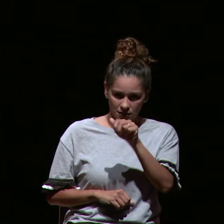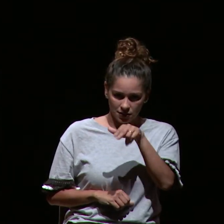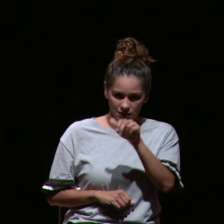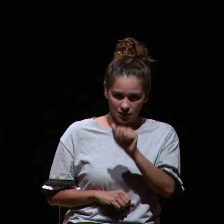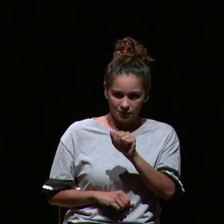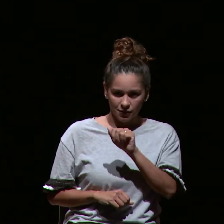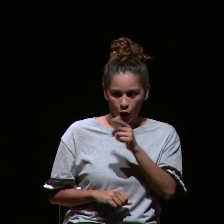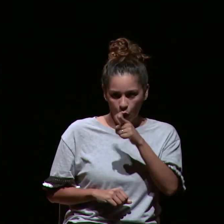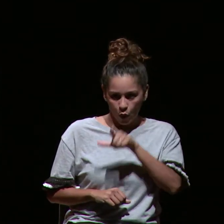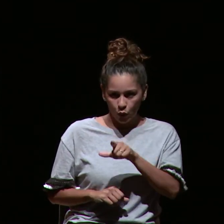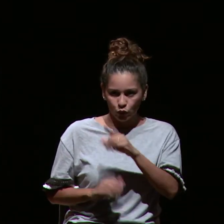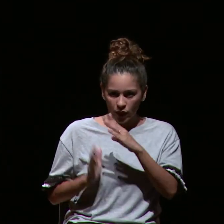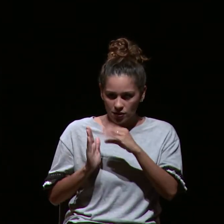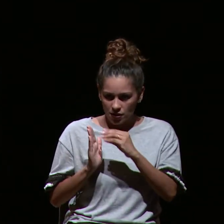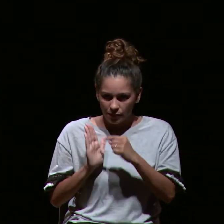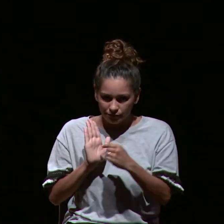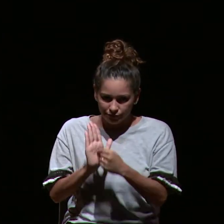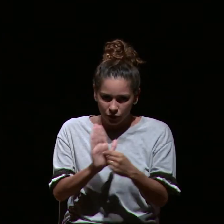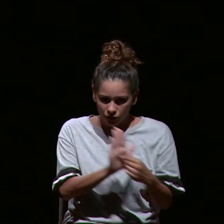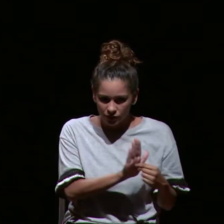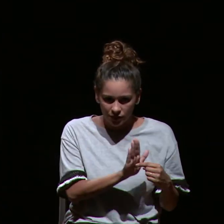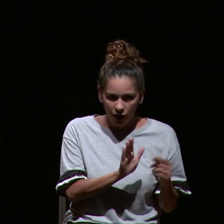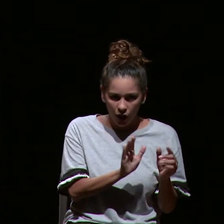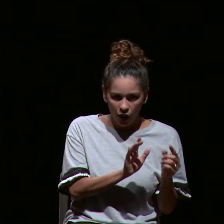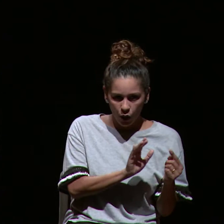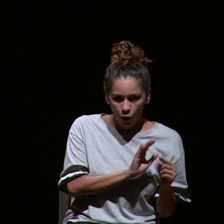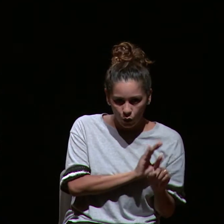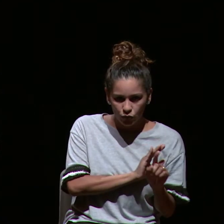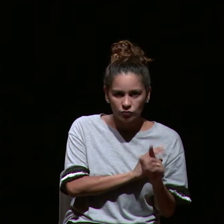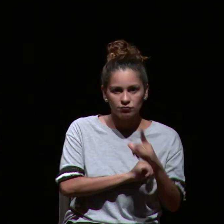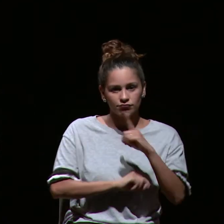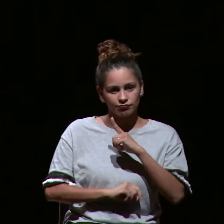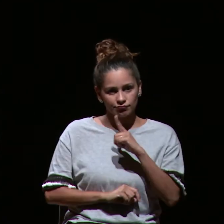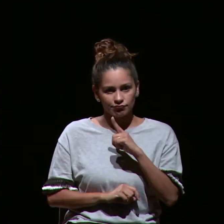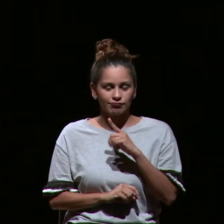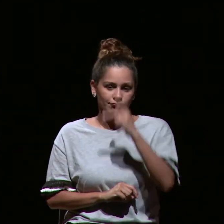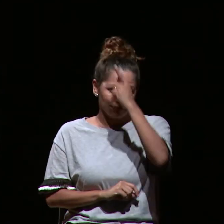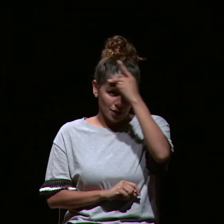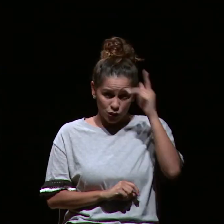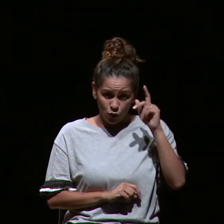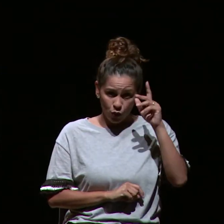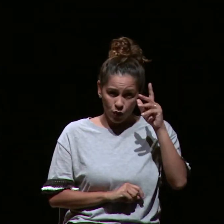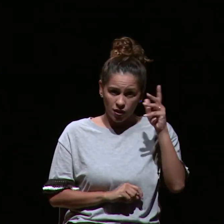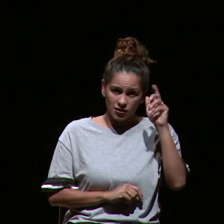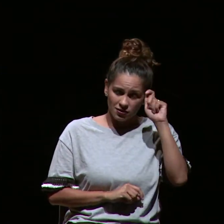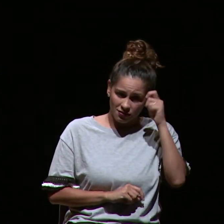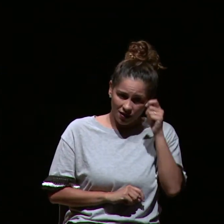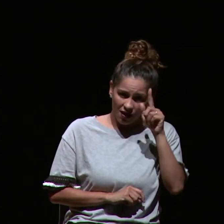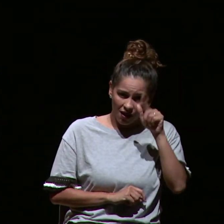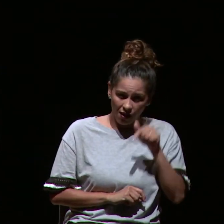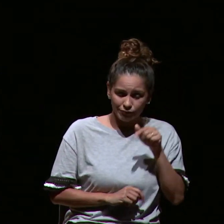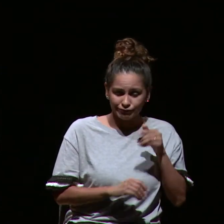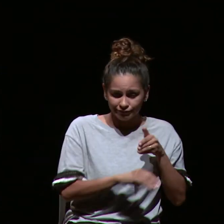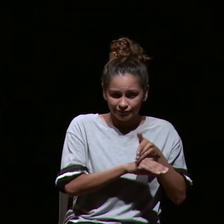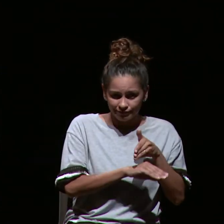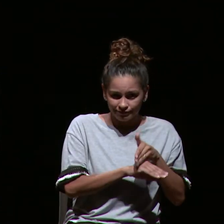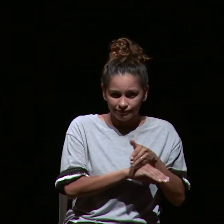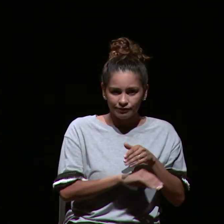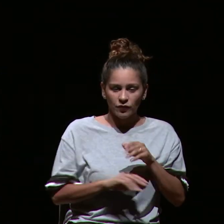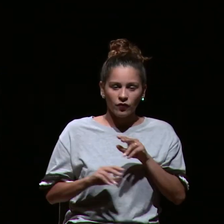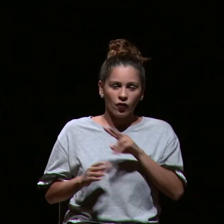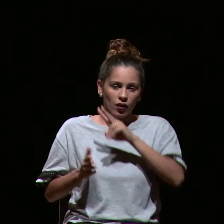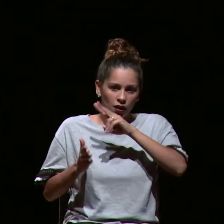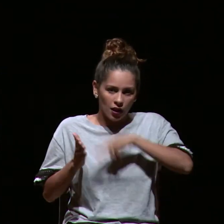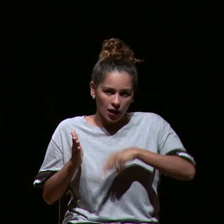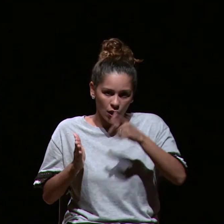das armadilhas às quais os artistas afrodescendentes são sujeitos e participantes, eu gostaria de ler um pequeno trecho de um outro marco